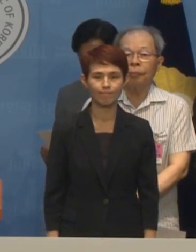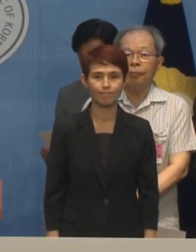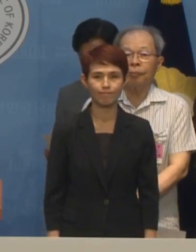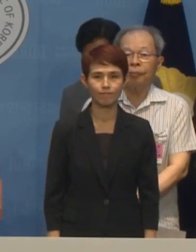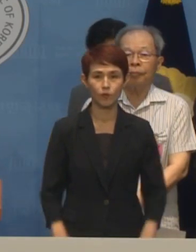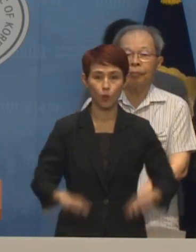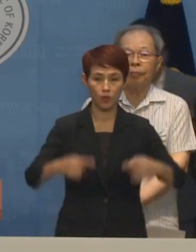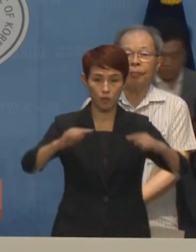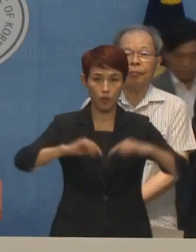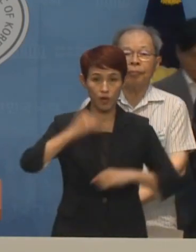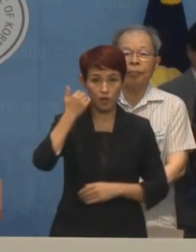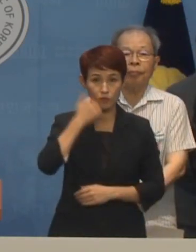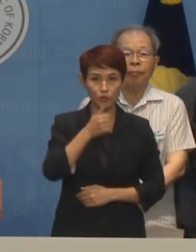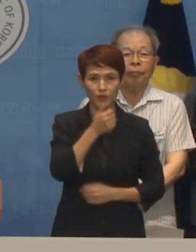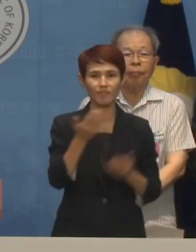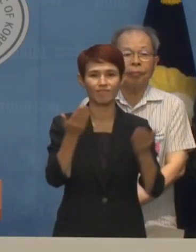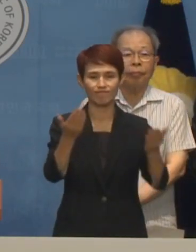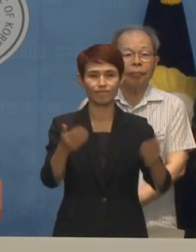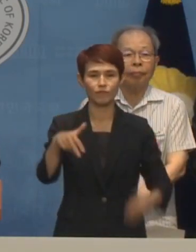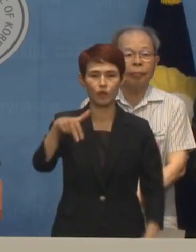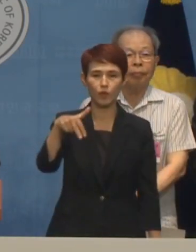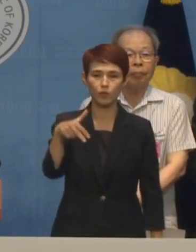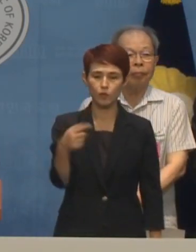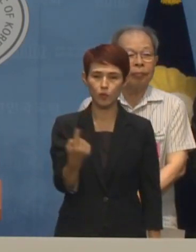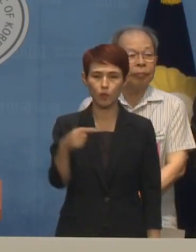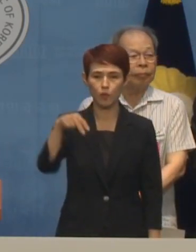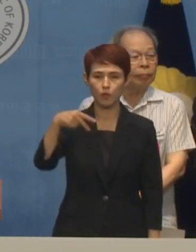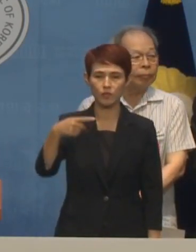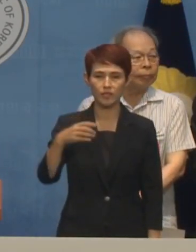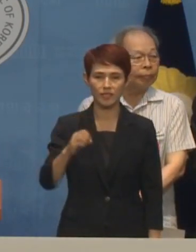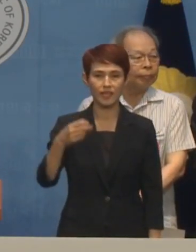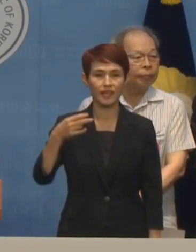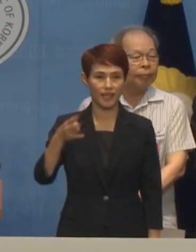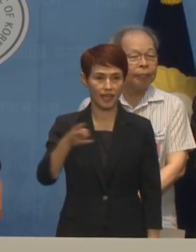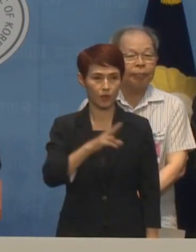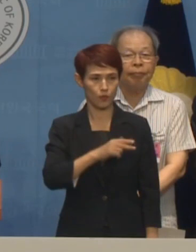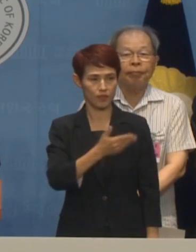분들 소개해드리겠습니다. 먼저 조승래 의원님 와주셨습니다.